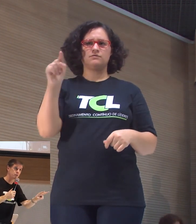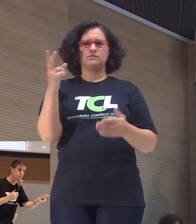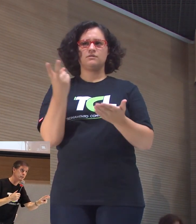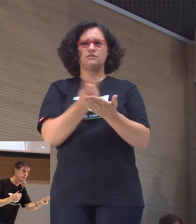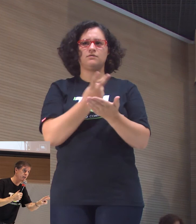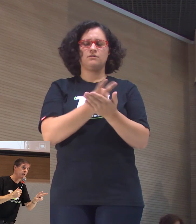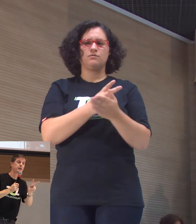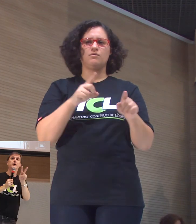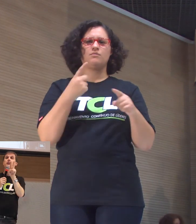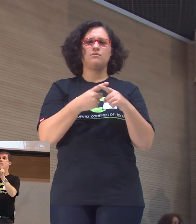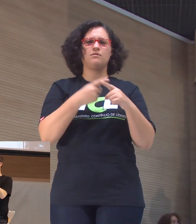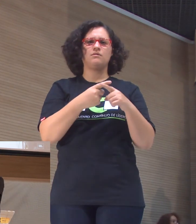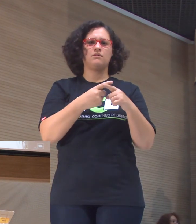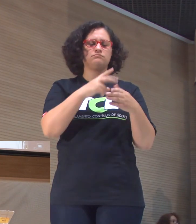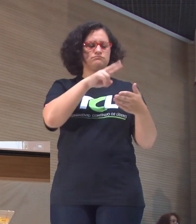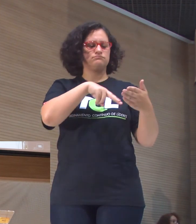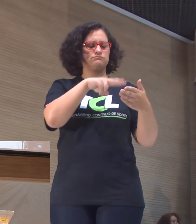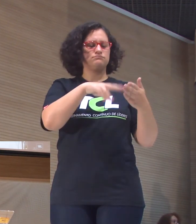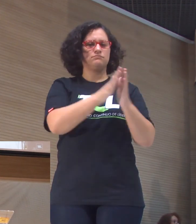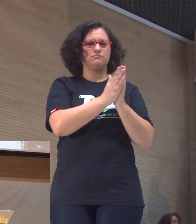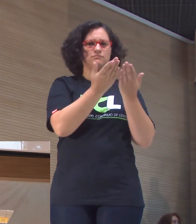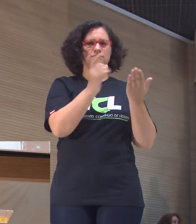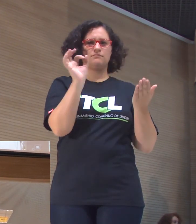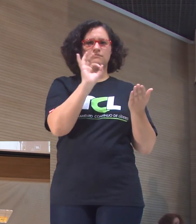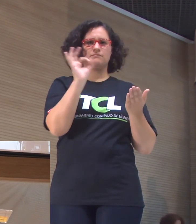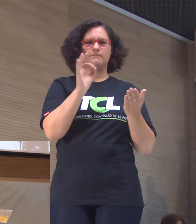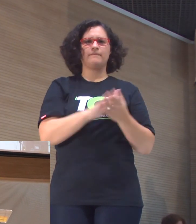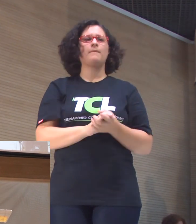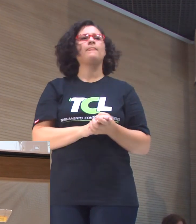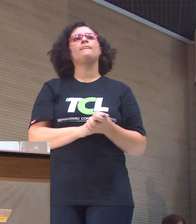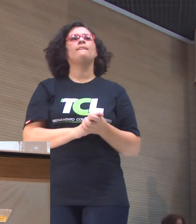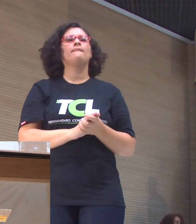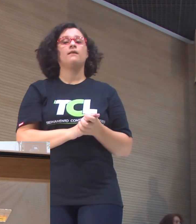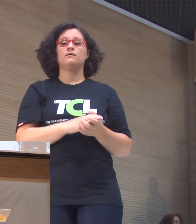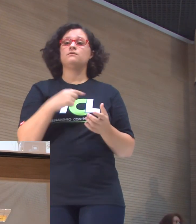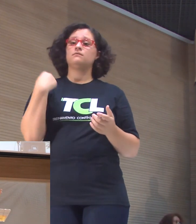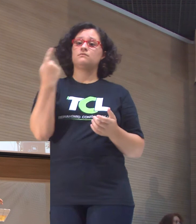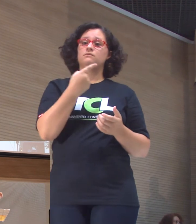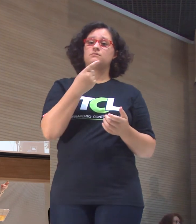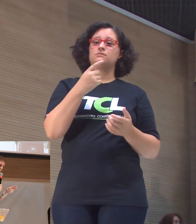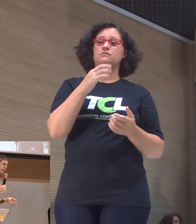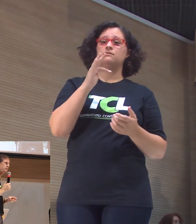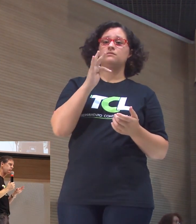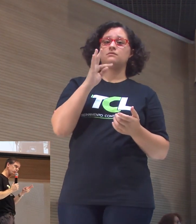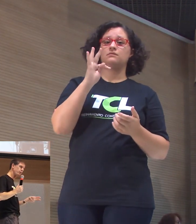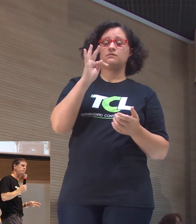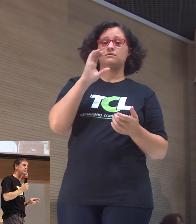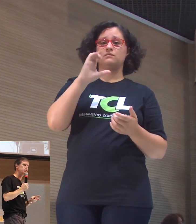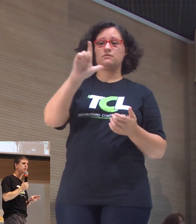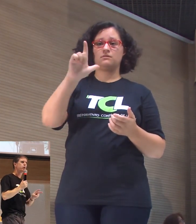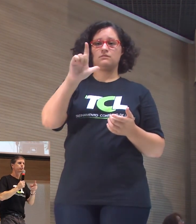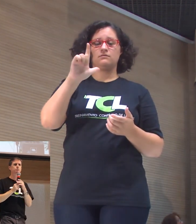as Escrituras e nem o poder de Deus. O que a gente tem feito aqui no TCL? Eu já disse isso, estou repetindo,